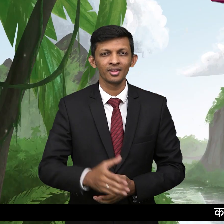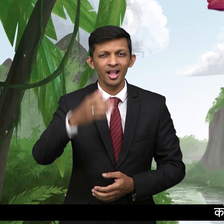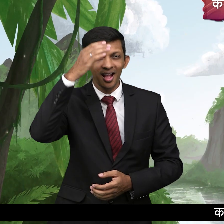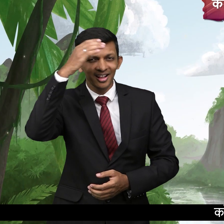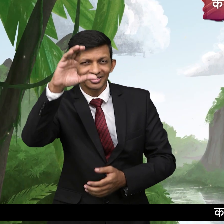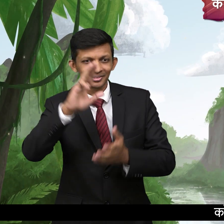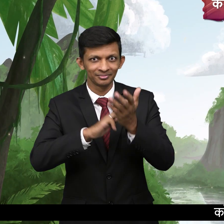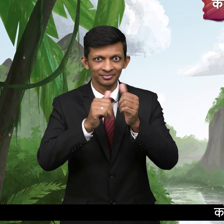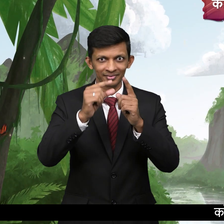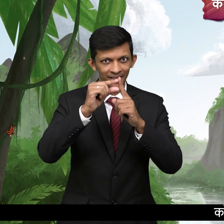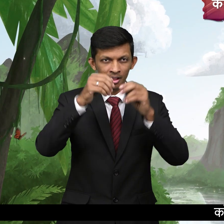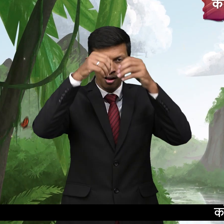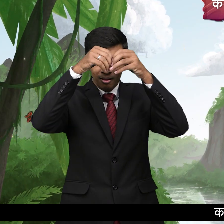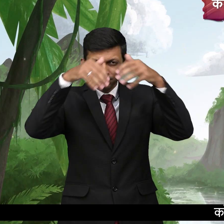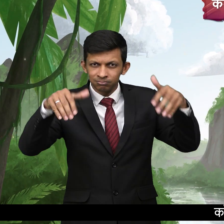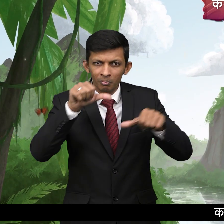कॉन्सेप्ट मैप,